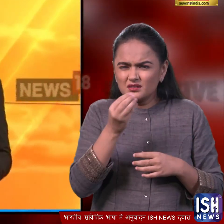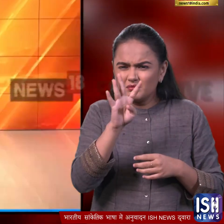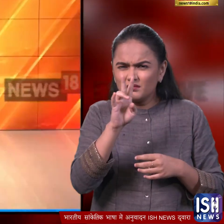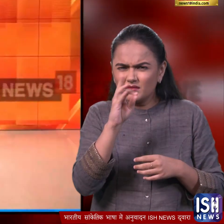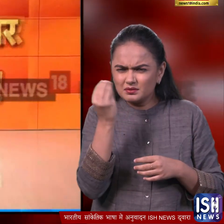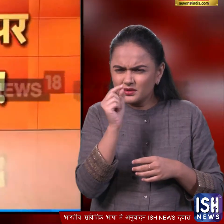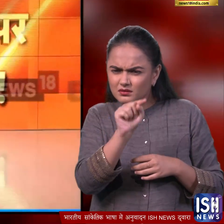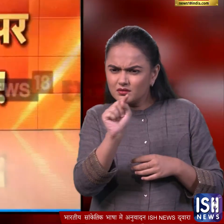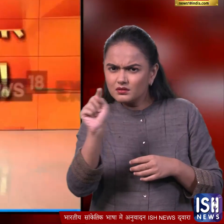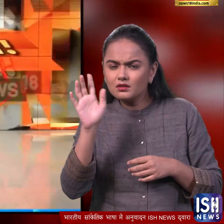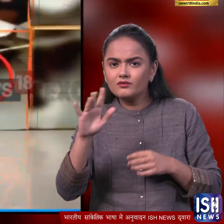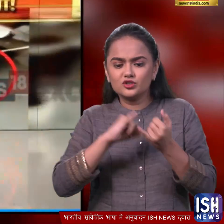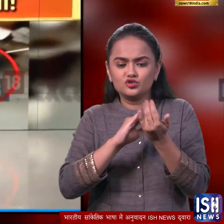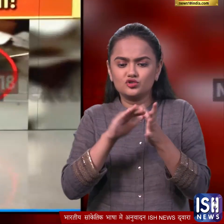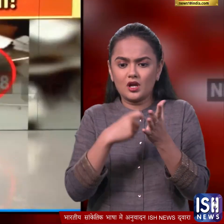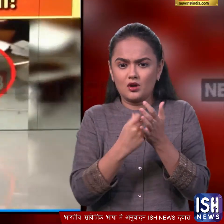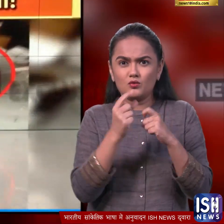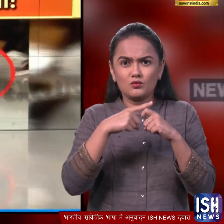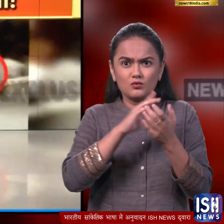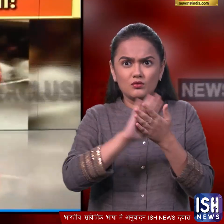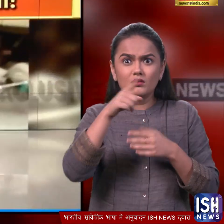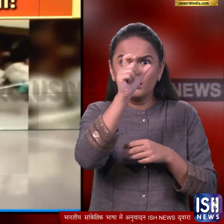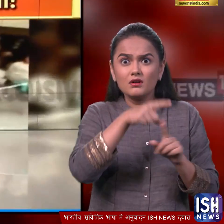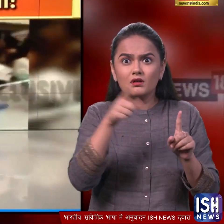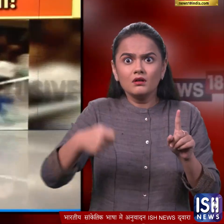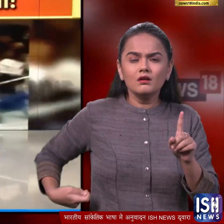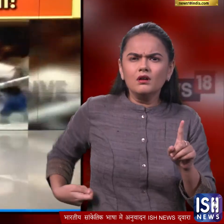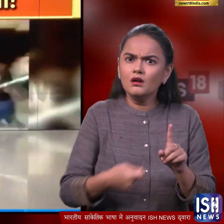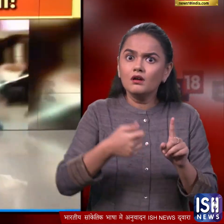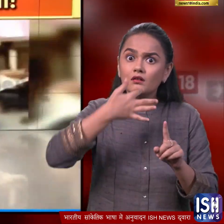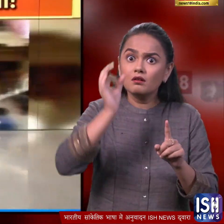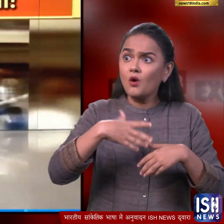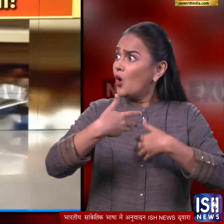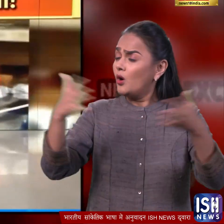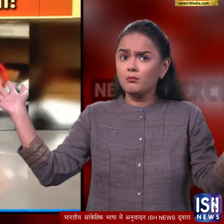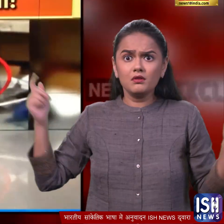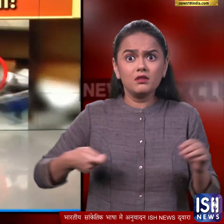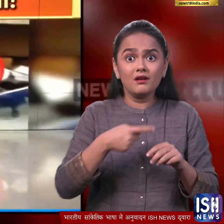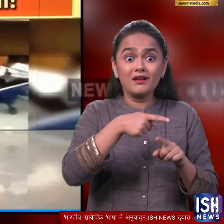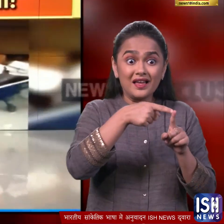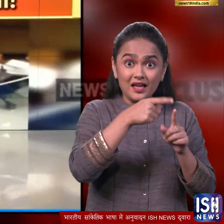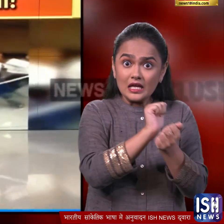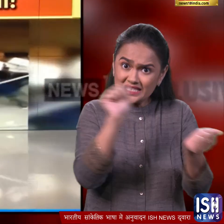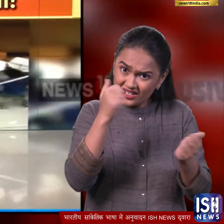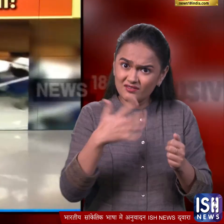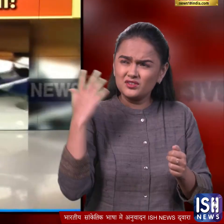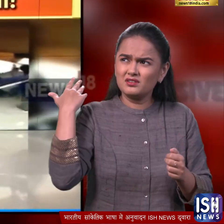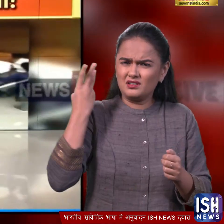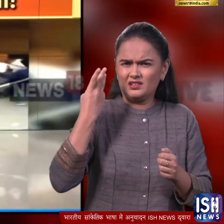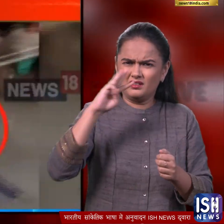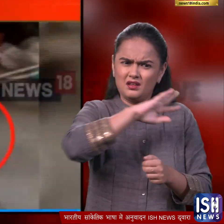बदमाशों ने पुरानी रंजिश में शाहरुख नाम के एक लड़के को बीच सड़क पर चाकुओं से गोद दिया, जो कुछ दिन पहले ही जेल से छूटकर आया